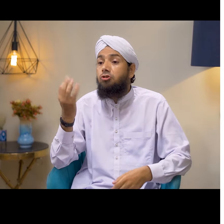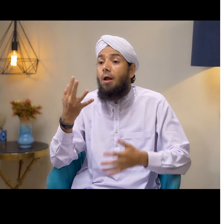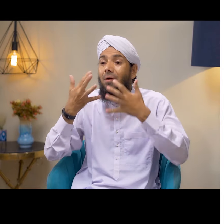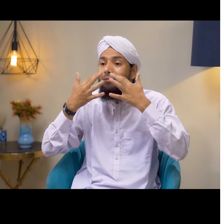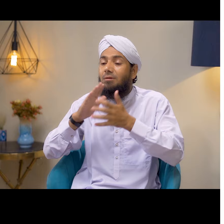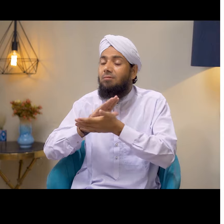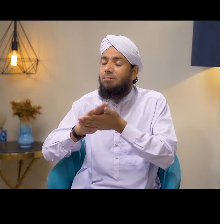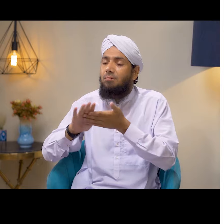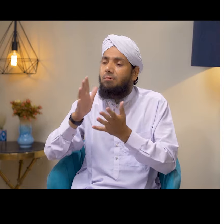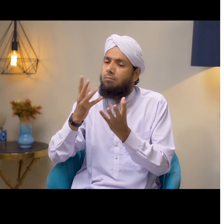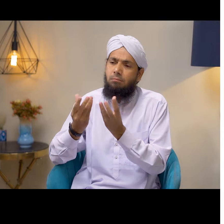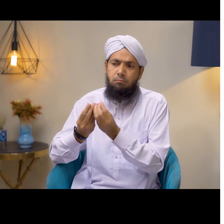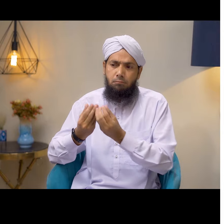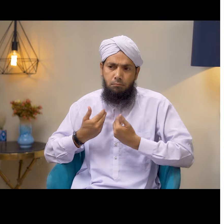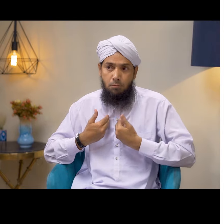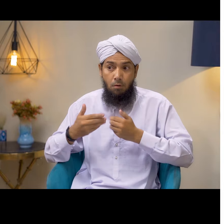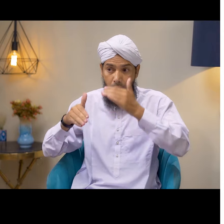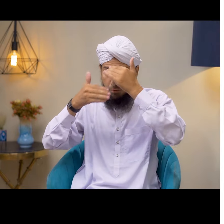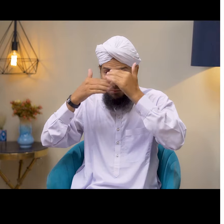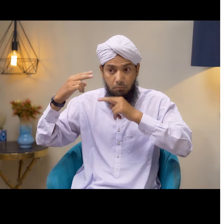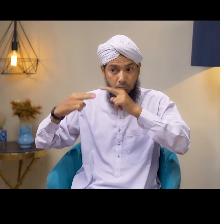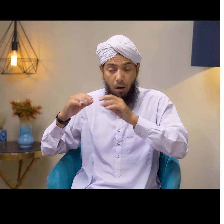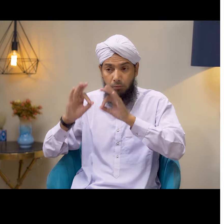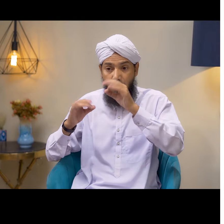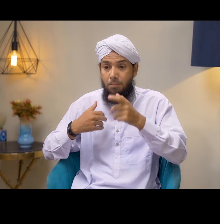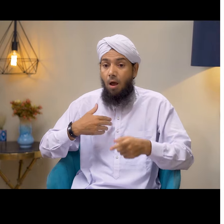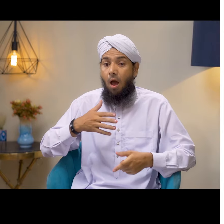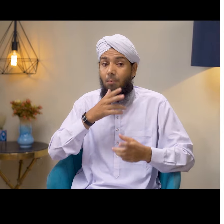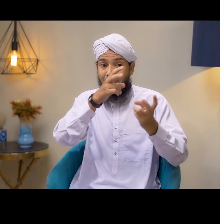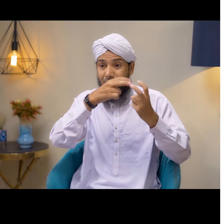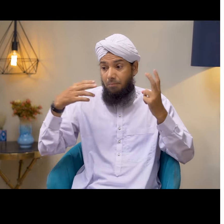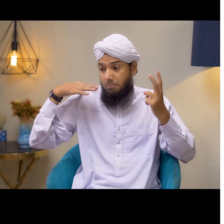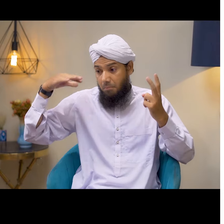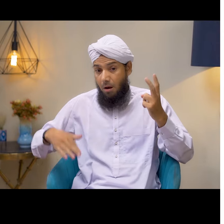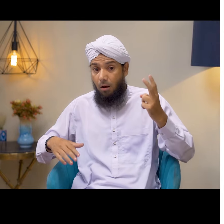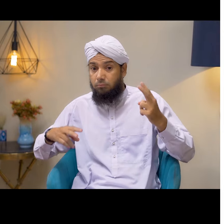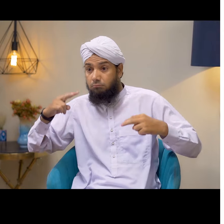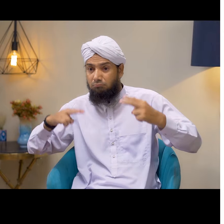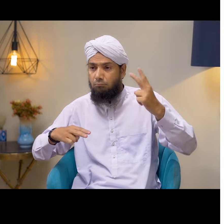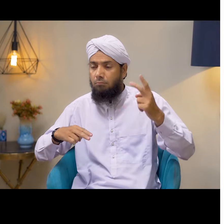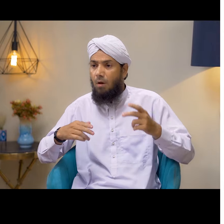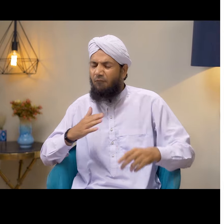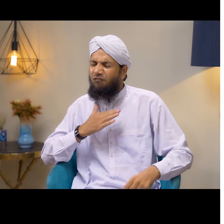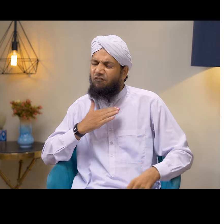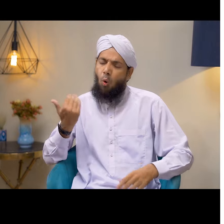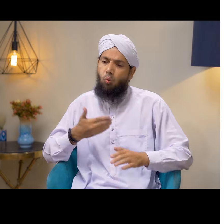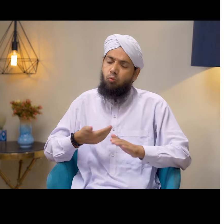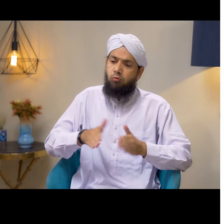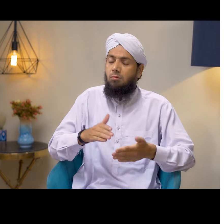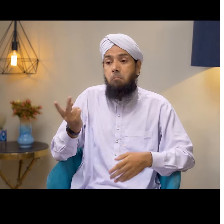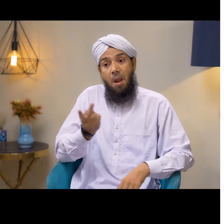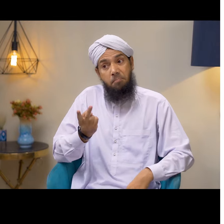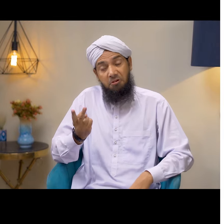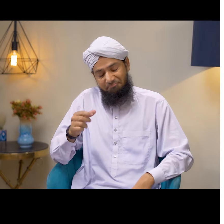کے بعد اس سے بھی نکاح جائز ہے، تو اس سے ہی پردہ. بلکہ دیور کے بارے میں تو یہ فرمایا گیا کہ دیور تو موت ہے.